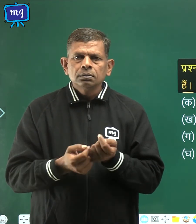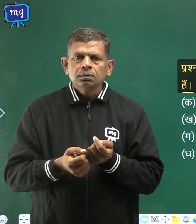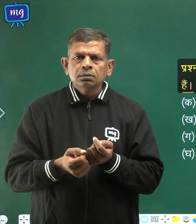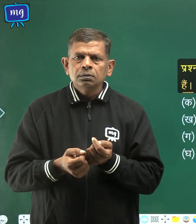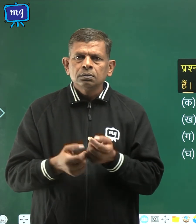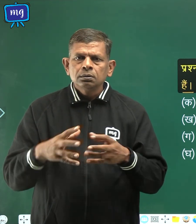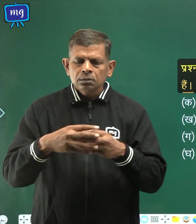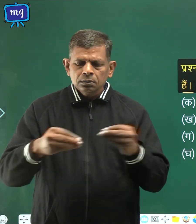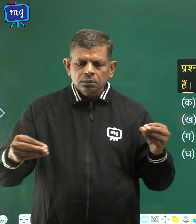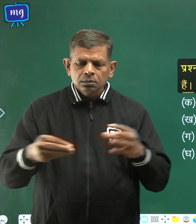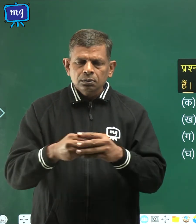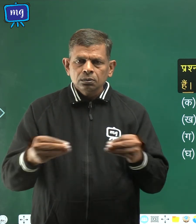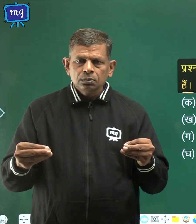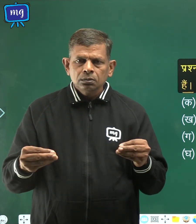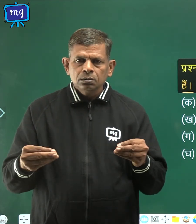जूट